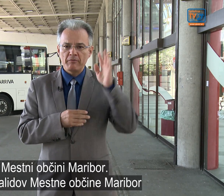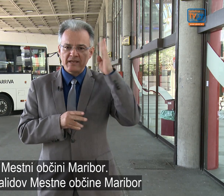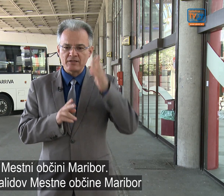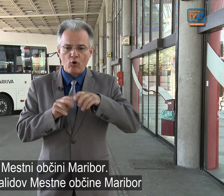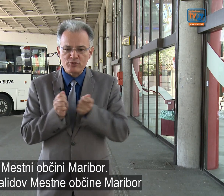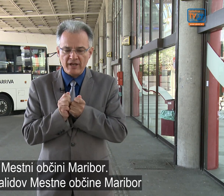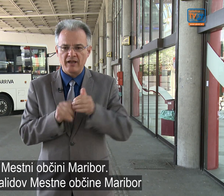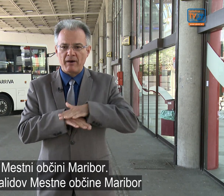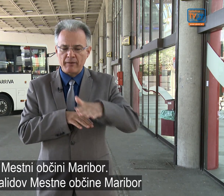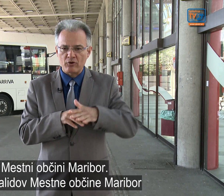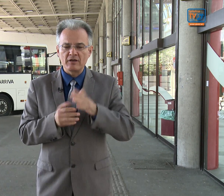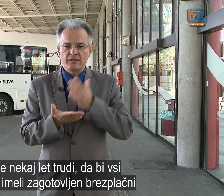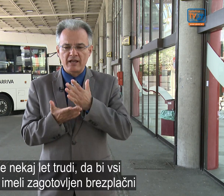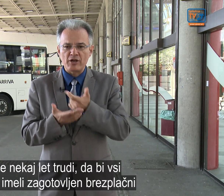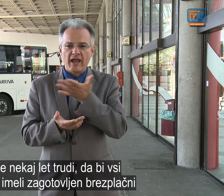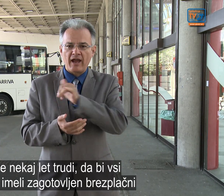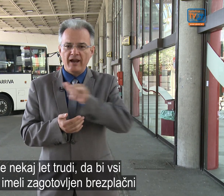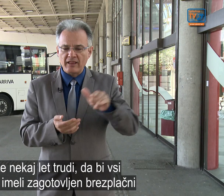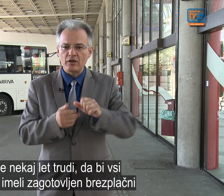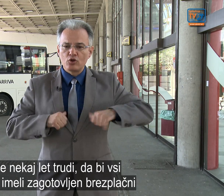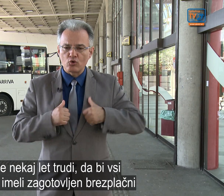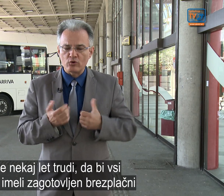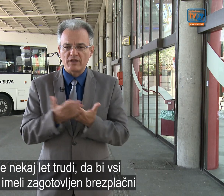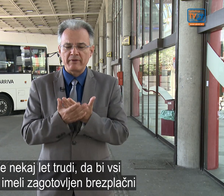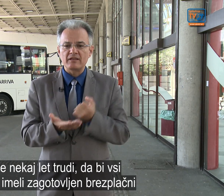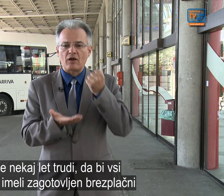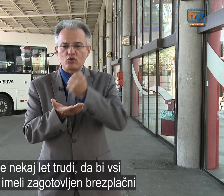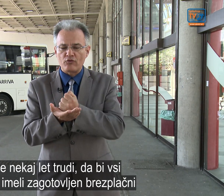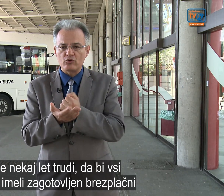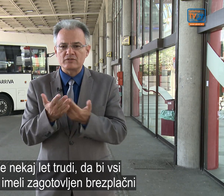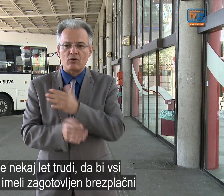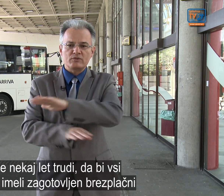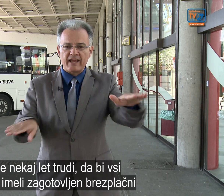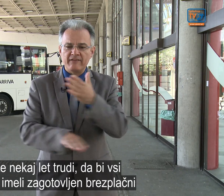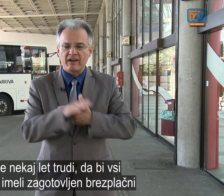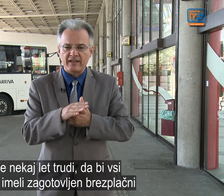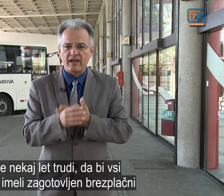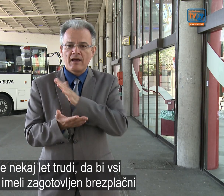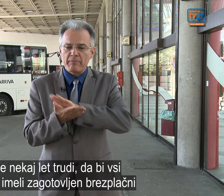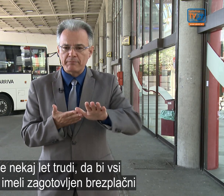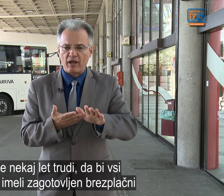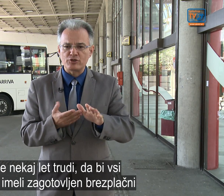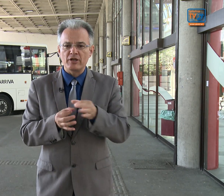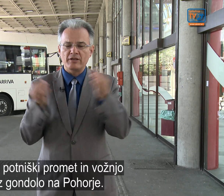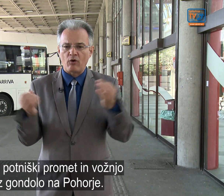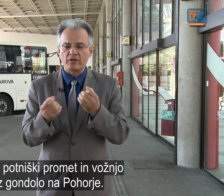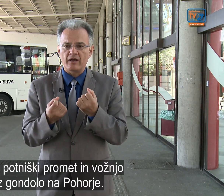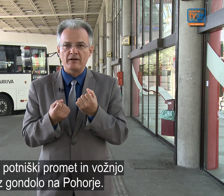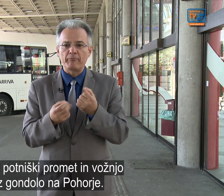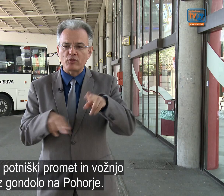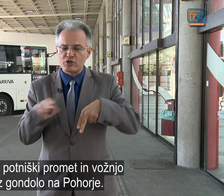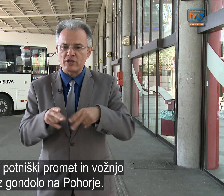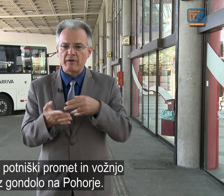invalidov Mestne občine Maribor se je že nekaj let trudil, da bi zagotovil za vse invalide brezplačni